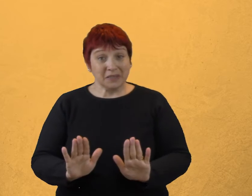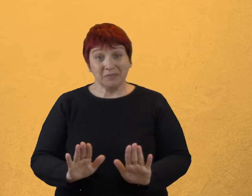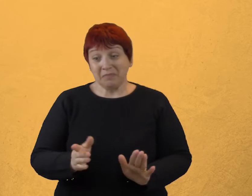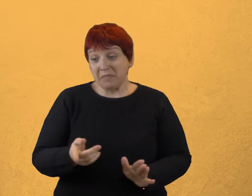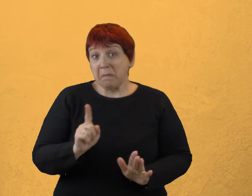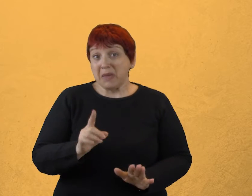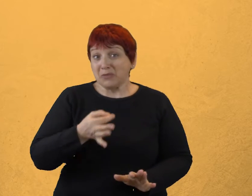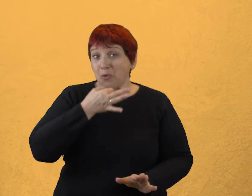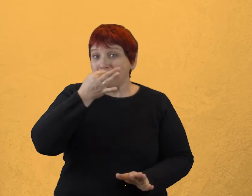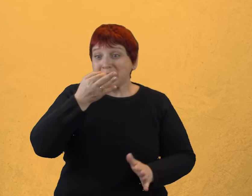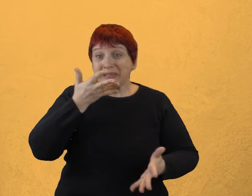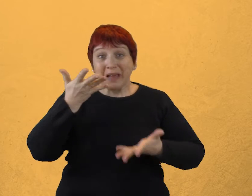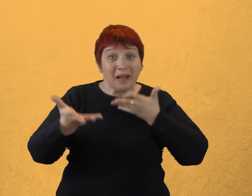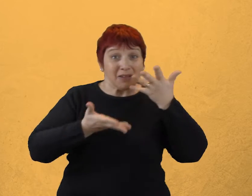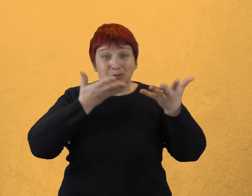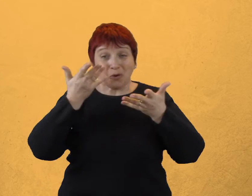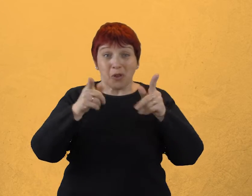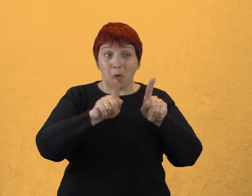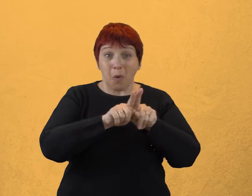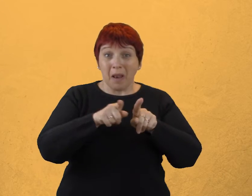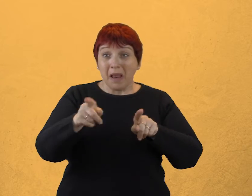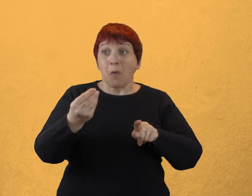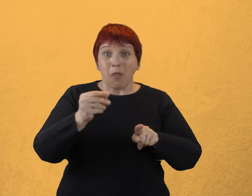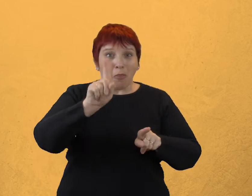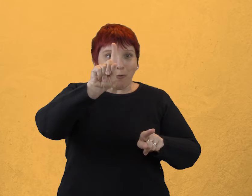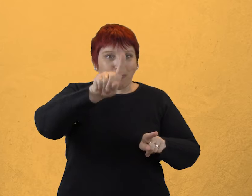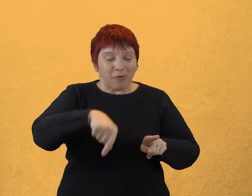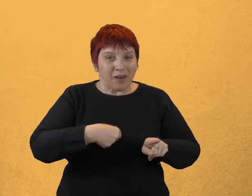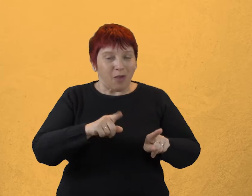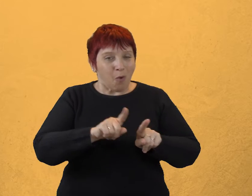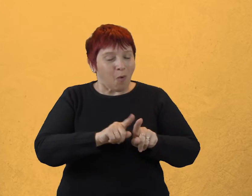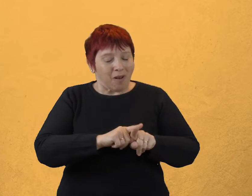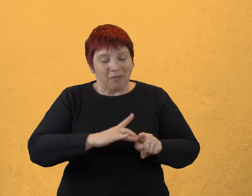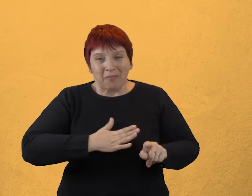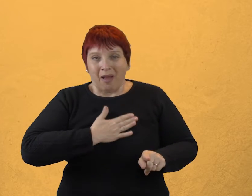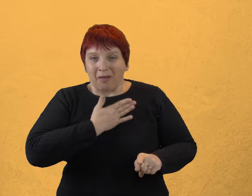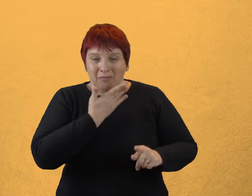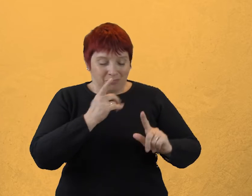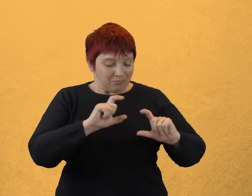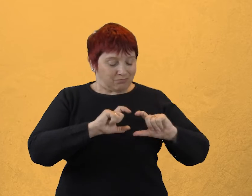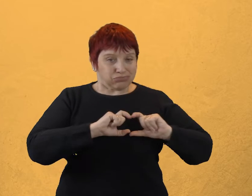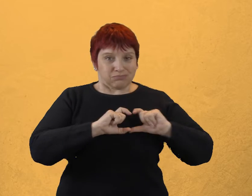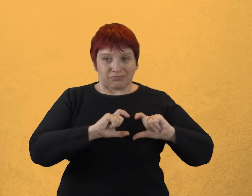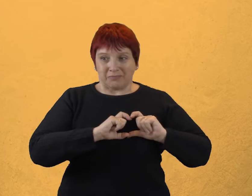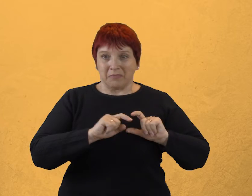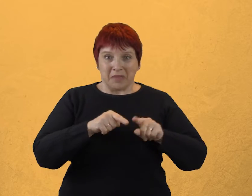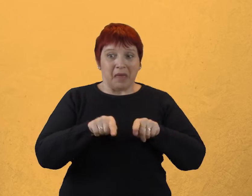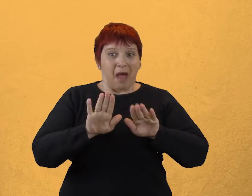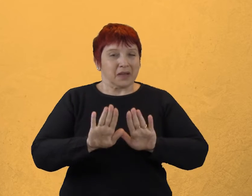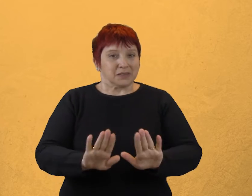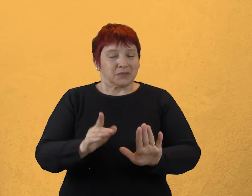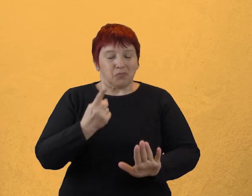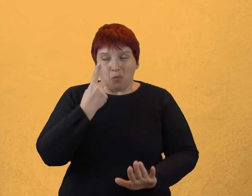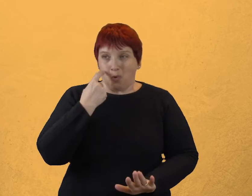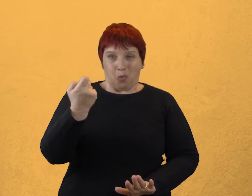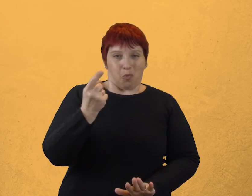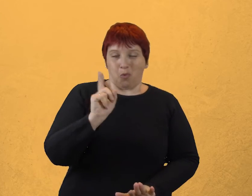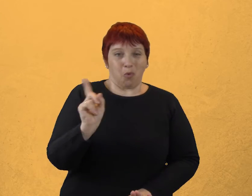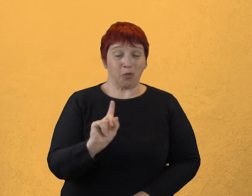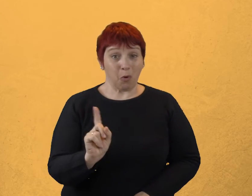dice la canción, cuando el amor viene así, de esa manera, uno no se da ni cuenta, y eso me estaba